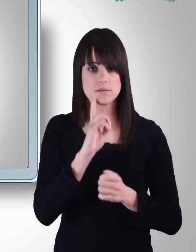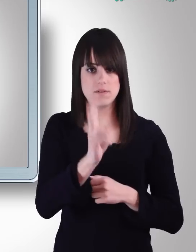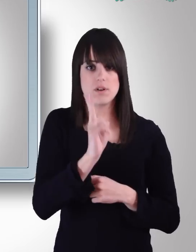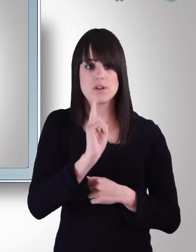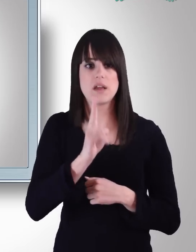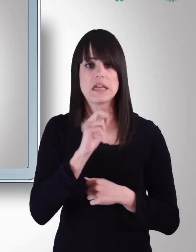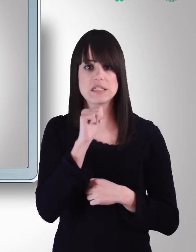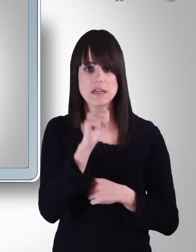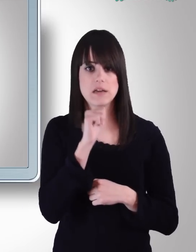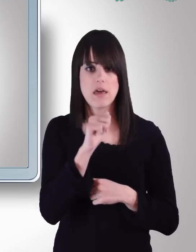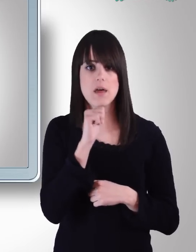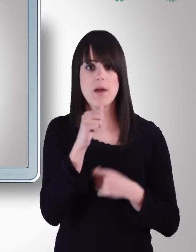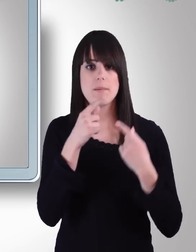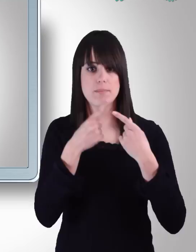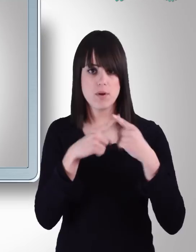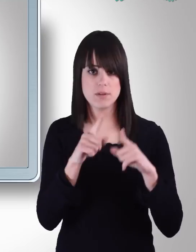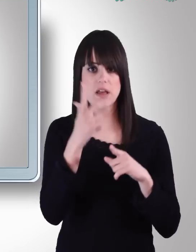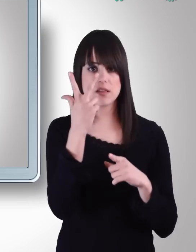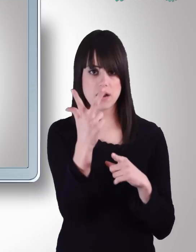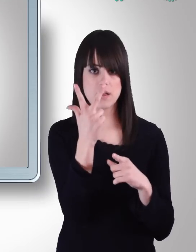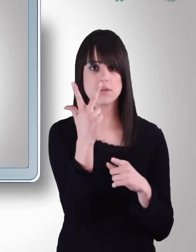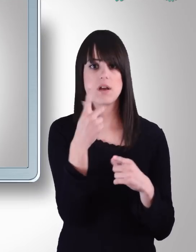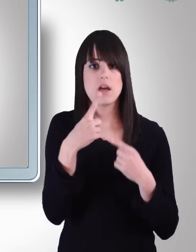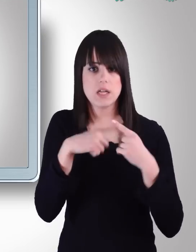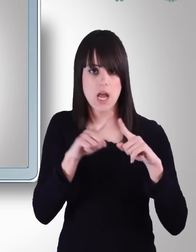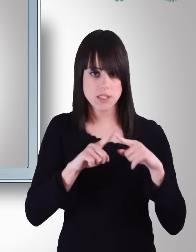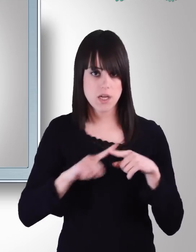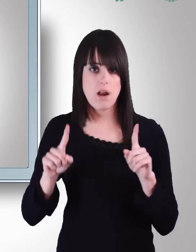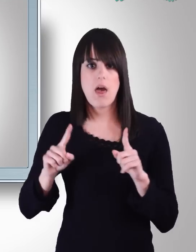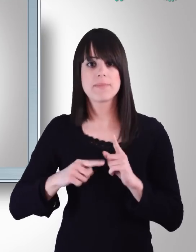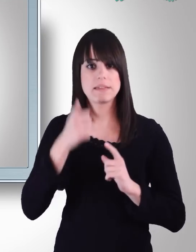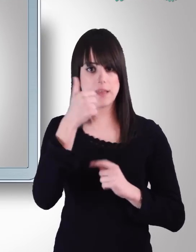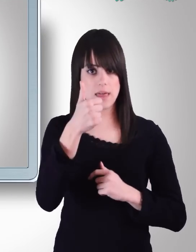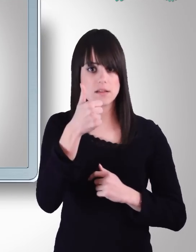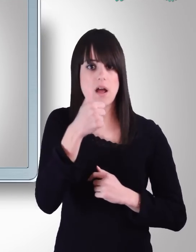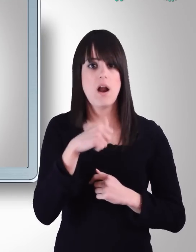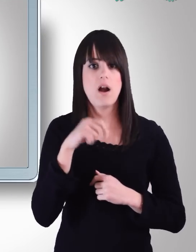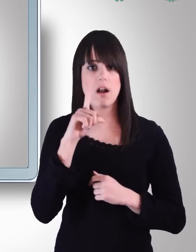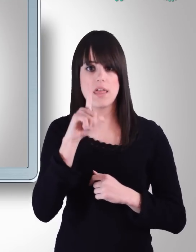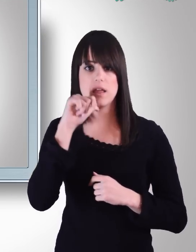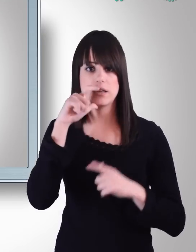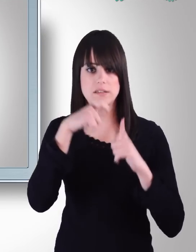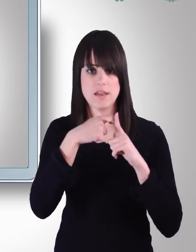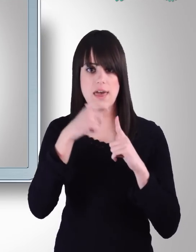Interakcija na Instagramu je moguća na tri načina. Imate opciju like, kada kliknete na nju